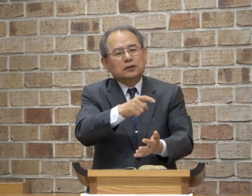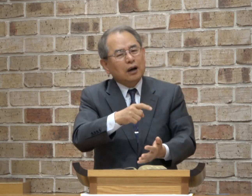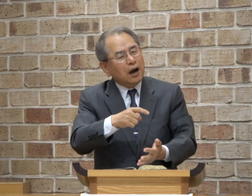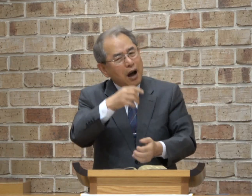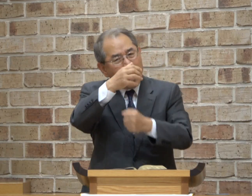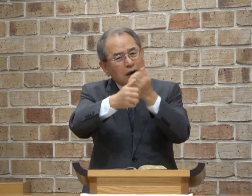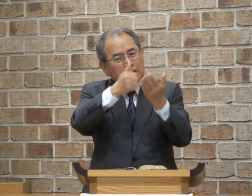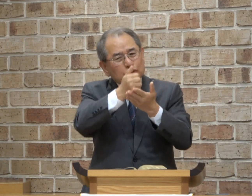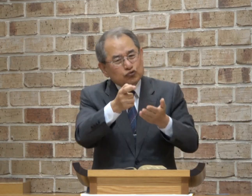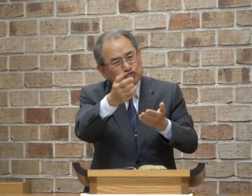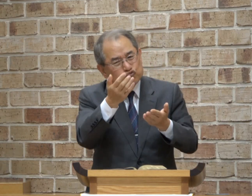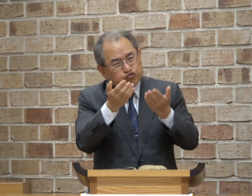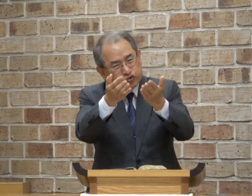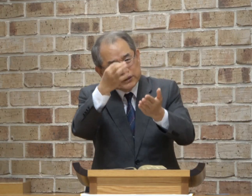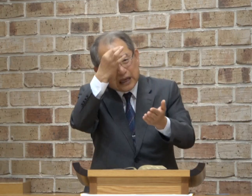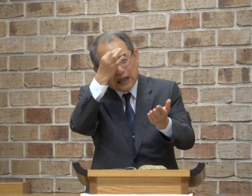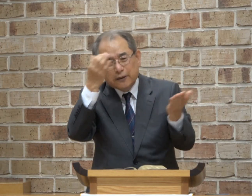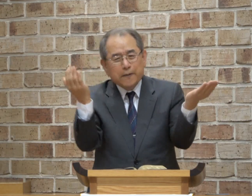능력을 가진 것으로 다르게 사용하면 안 됩니다.